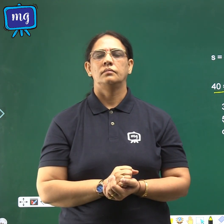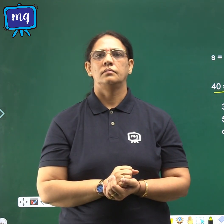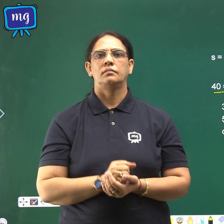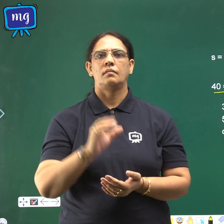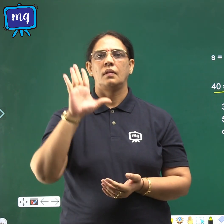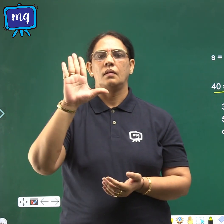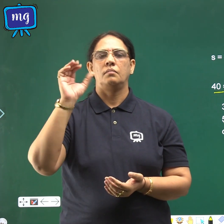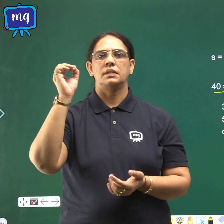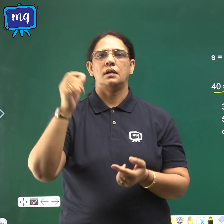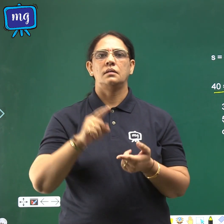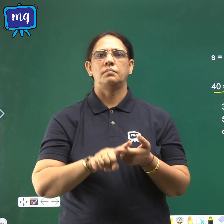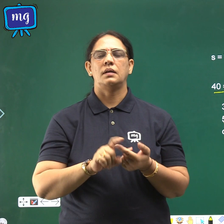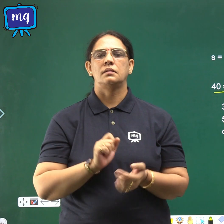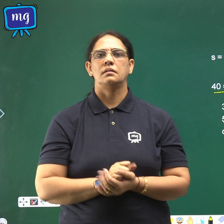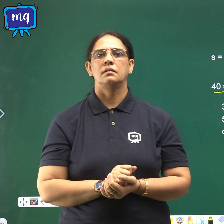50 प्लस